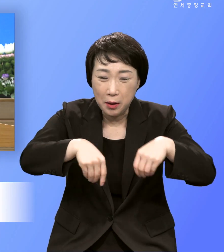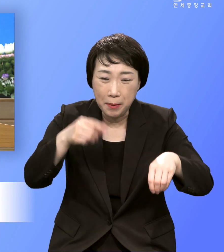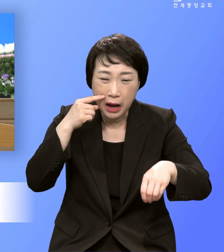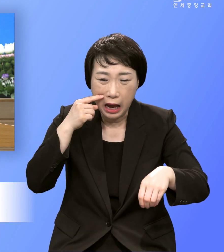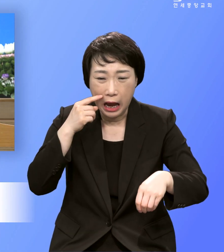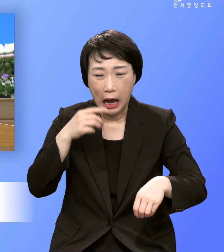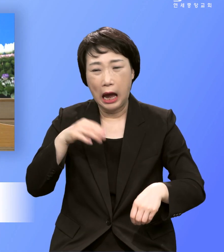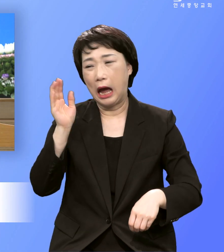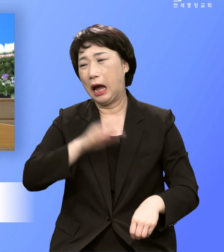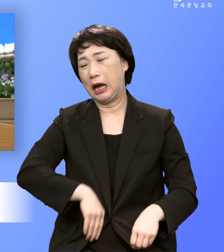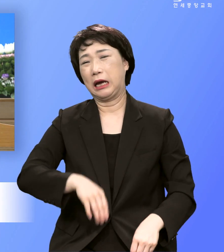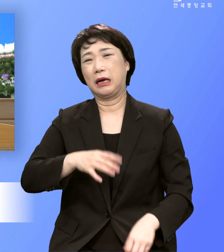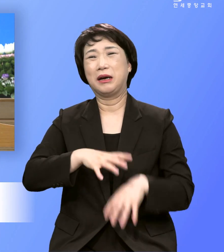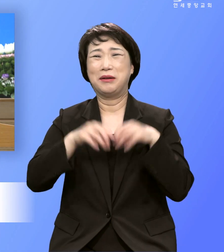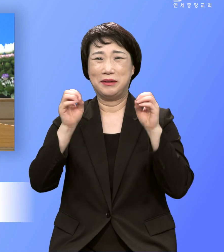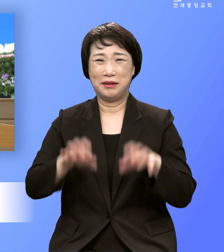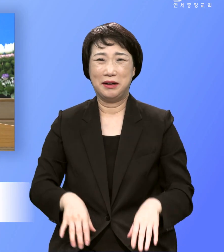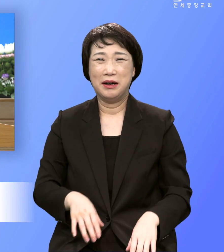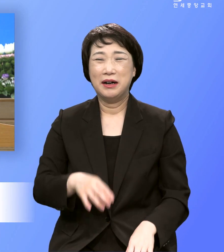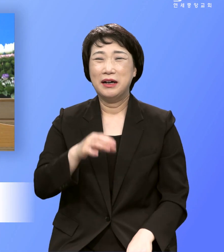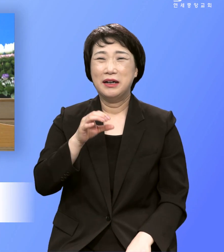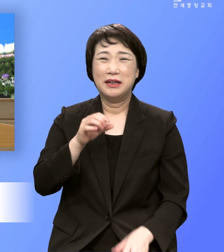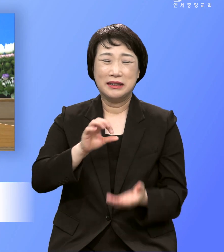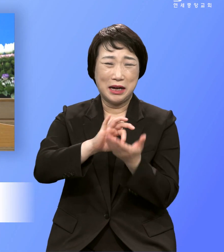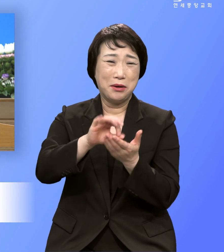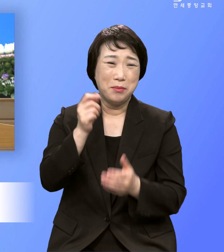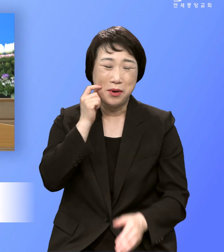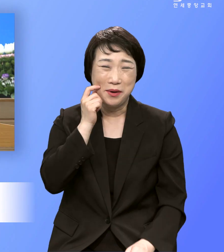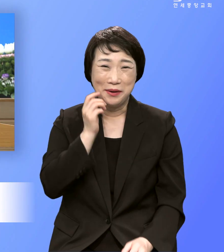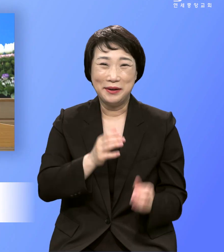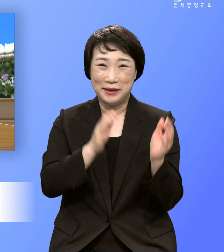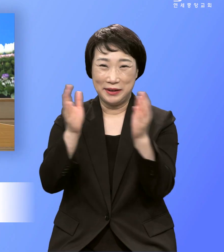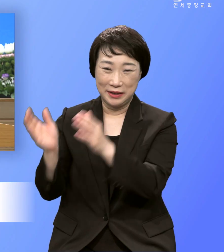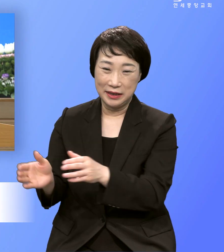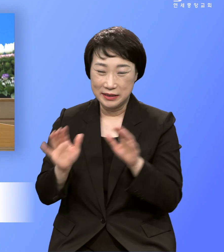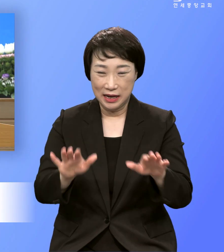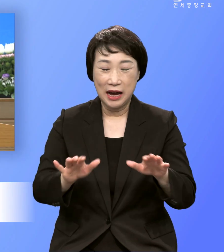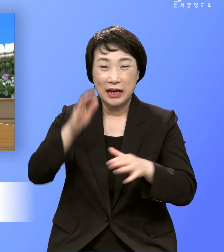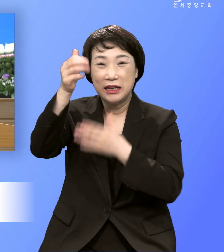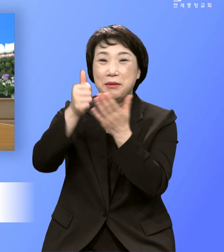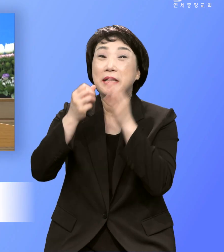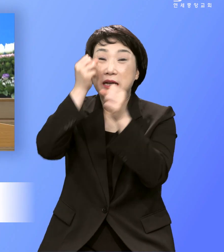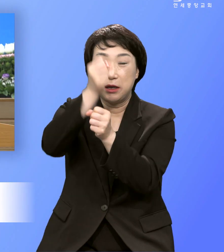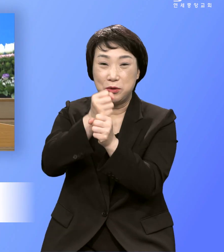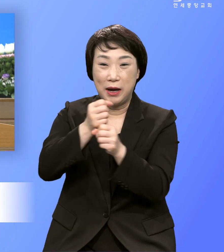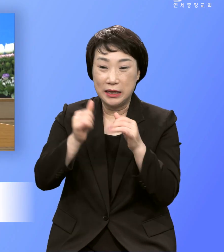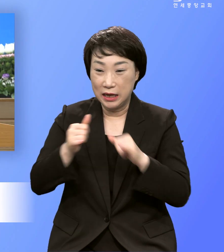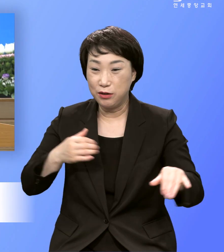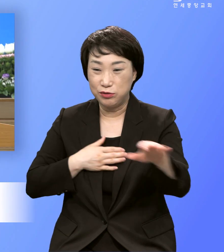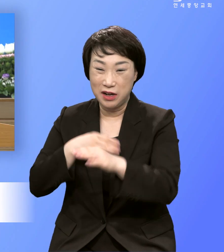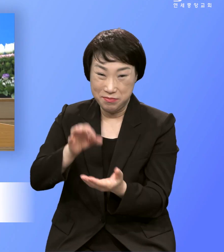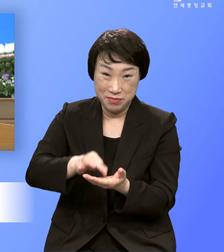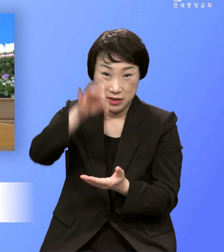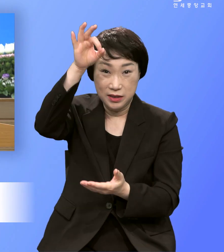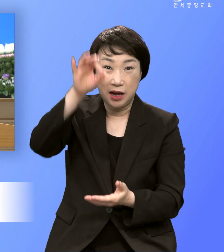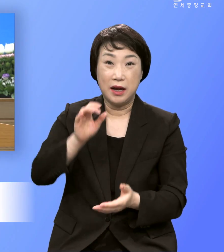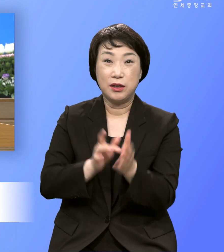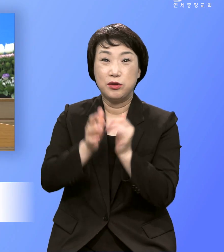못 써버리겠지. 하나님이 창조한 인간이 얼마나 비싸냐.